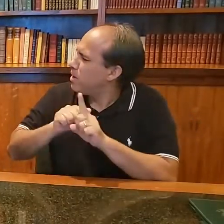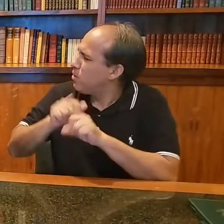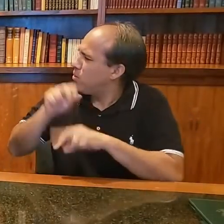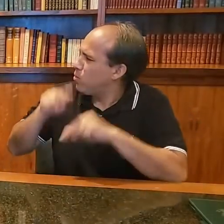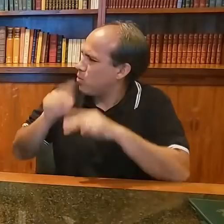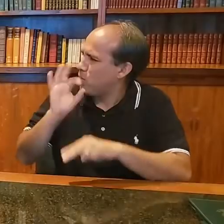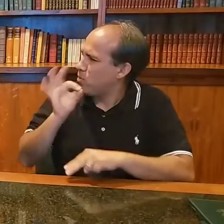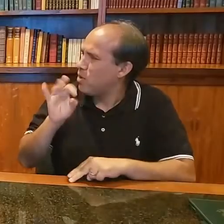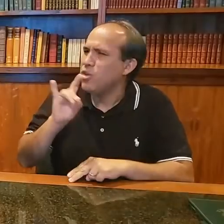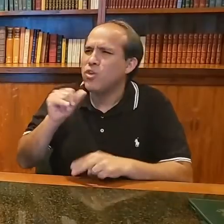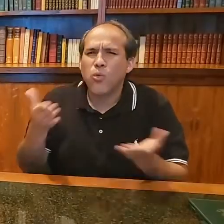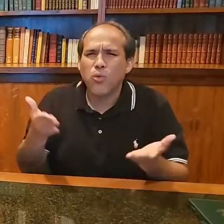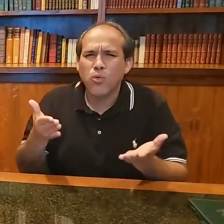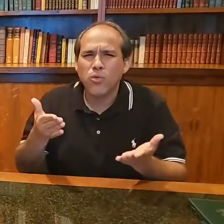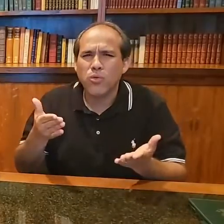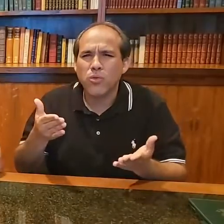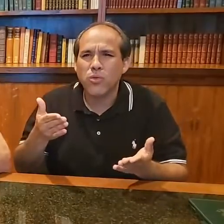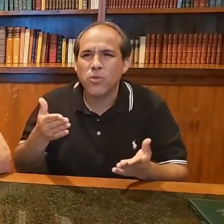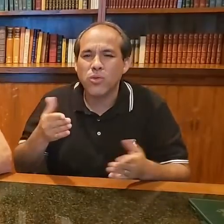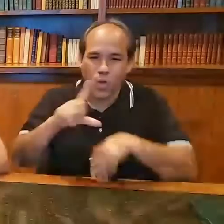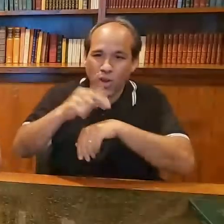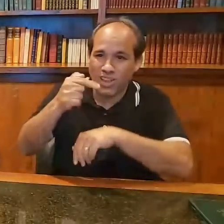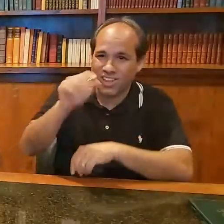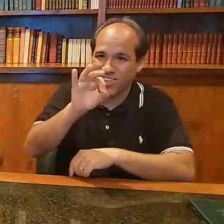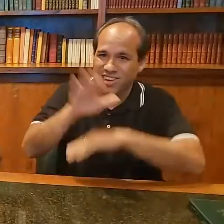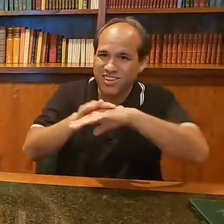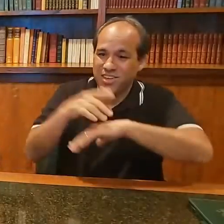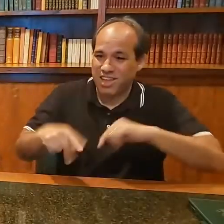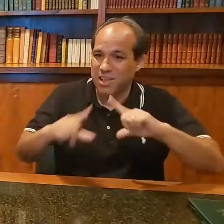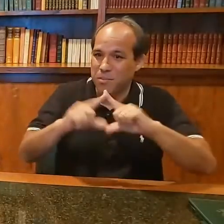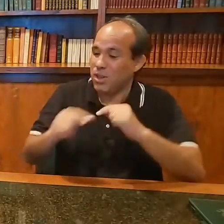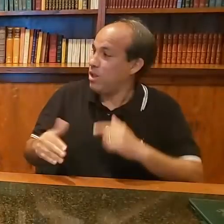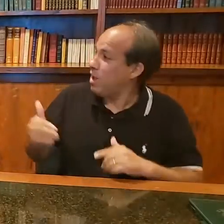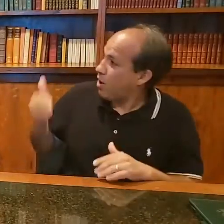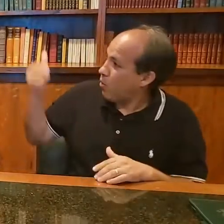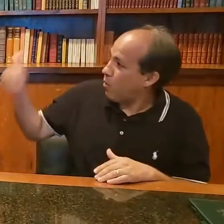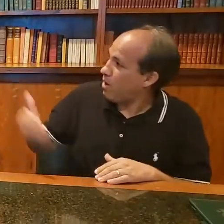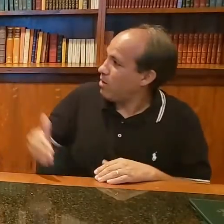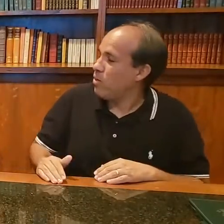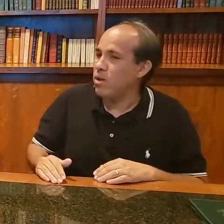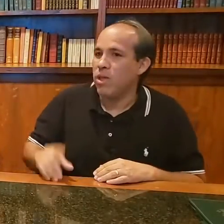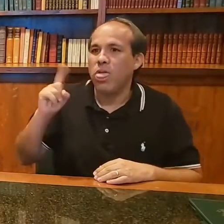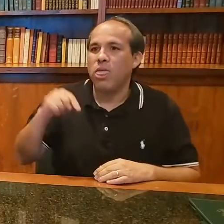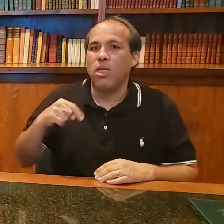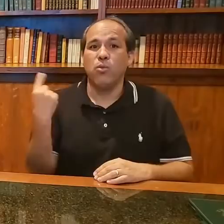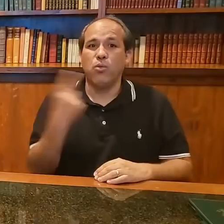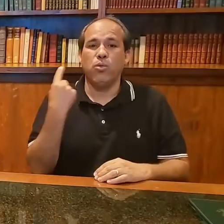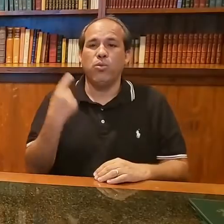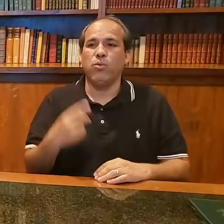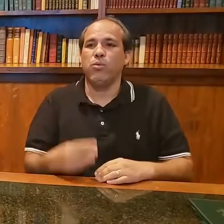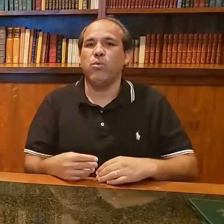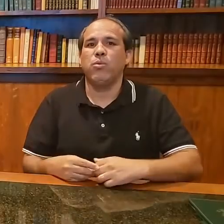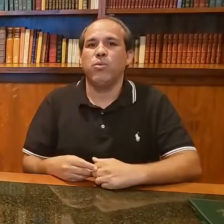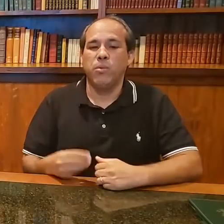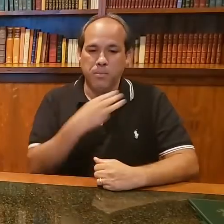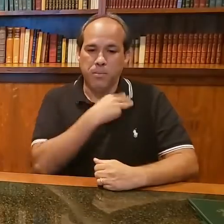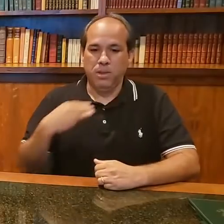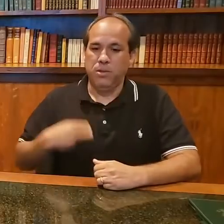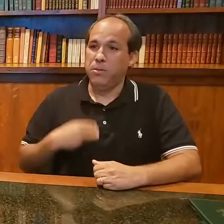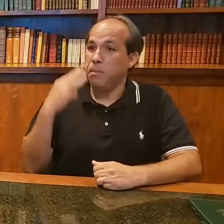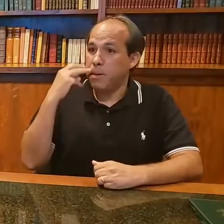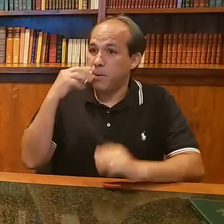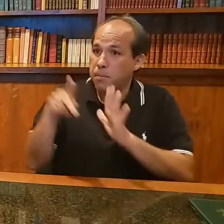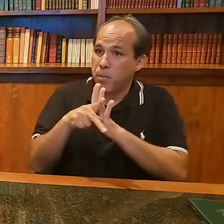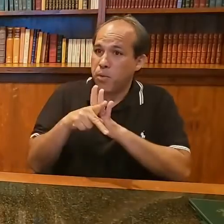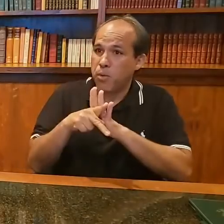Mês de junho. Que de hoje? Junho. Que deu 19 horas, Brasília. A meu lado aqui, o nosso ministro Milton,